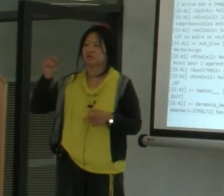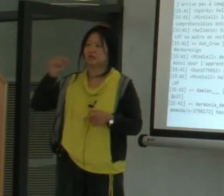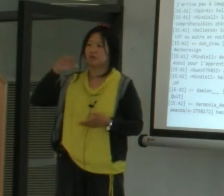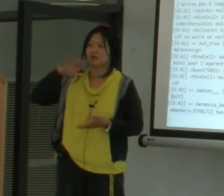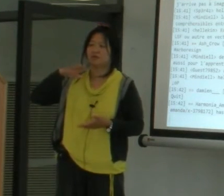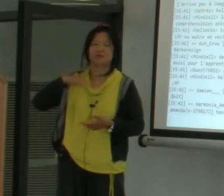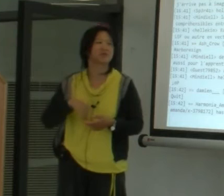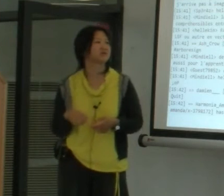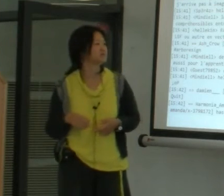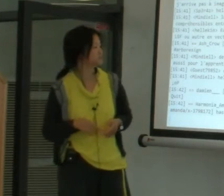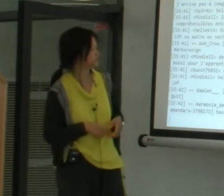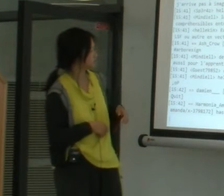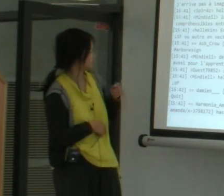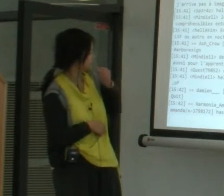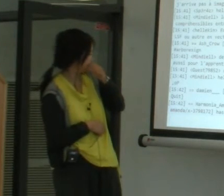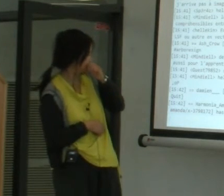Attends.